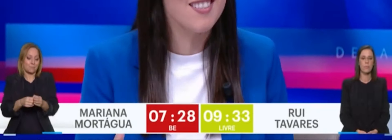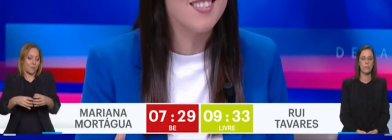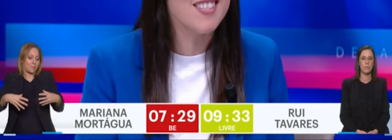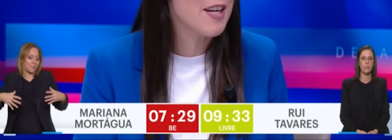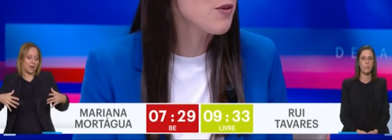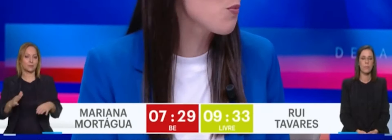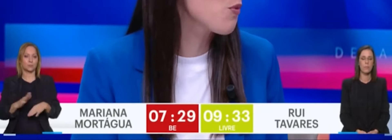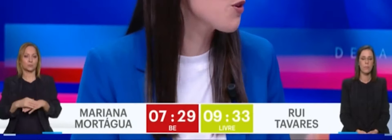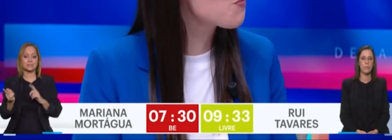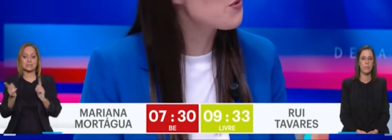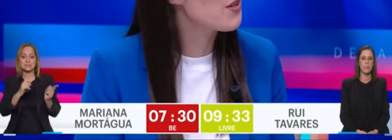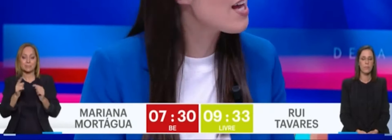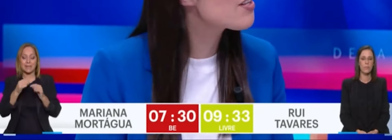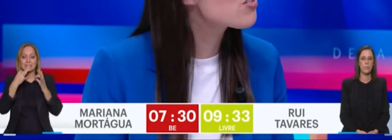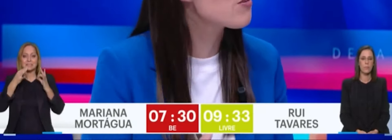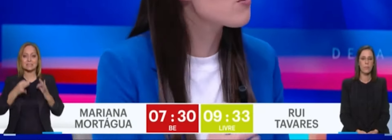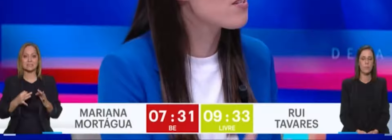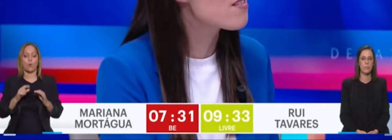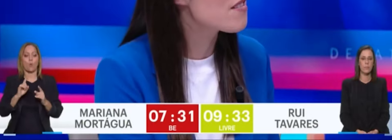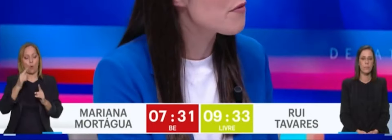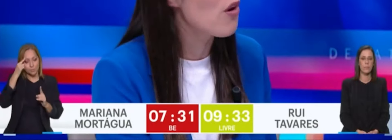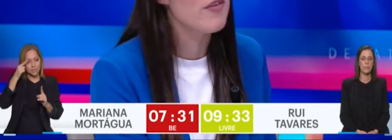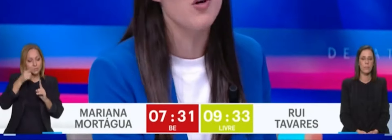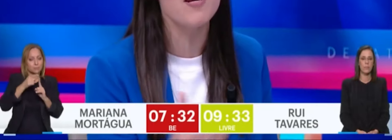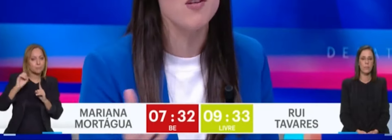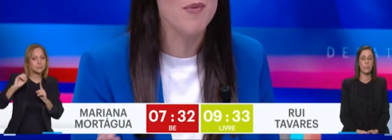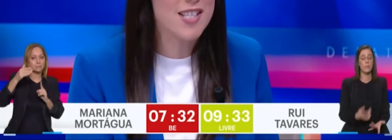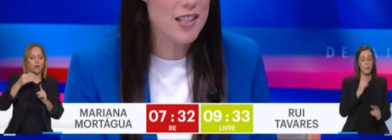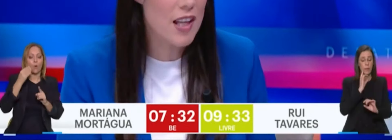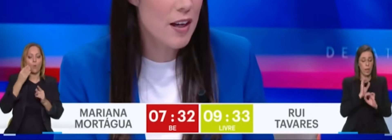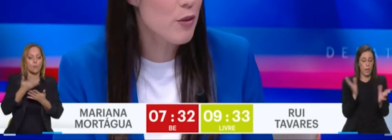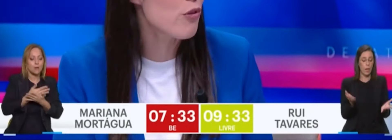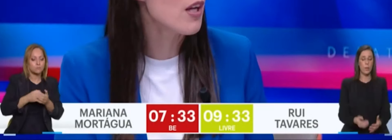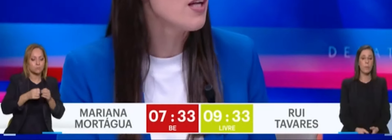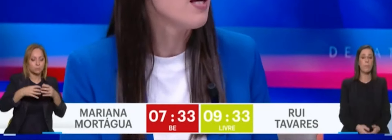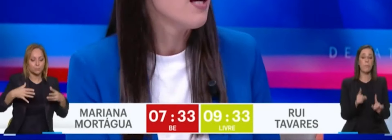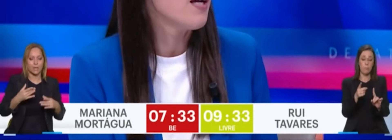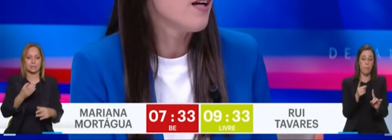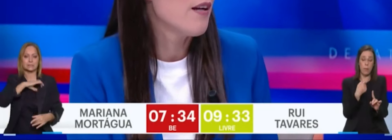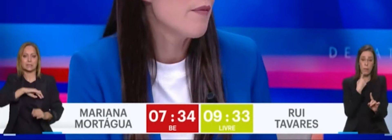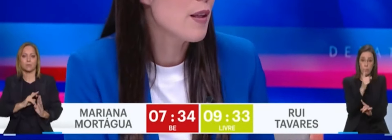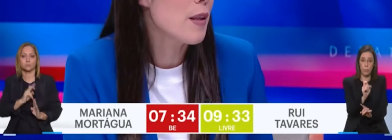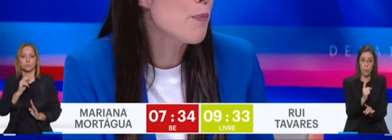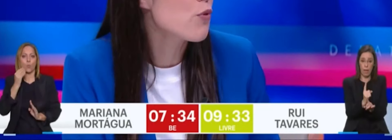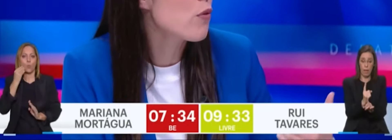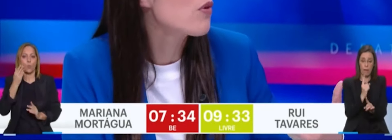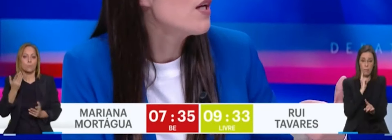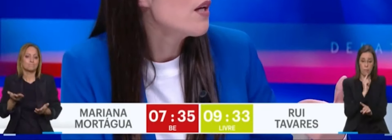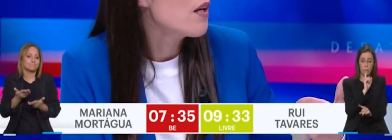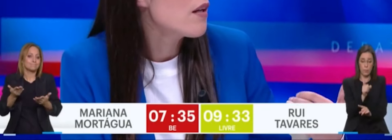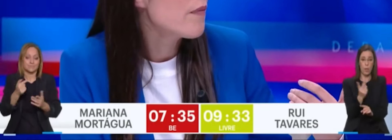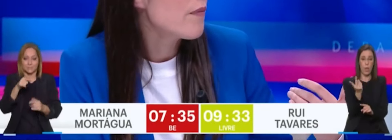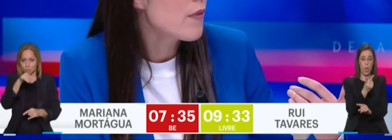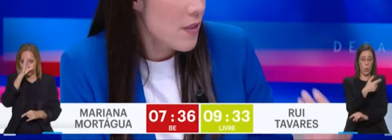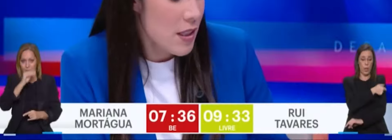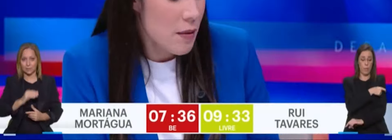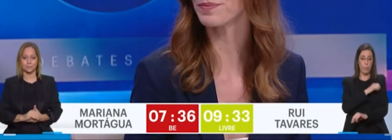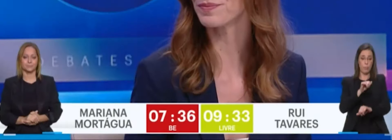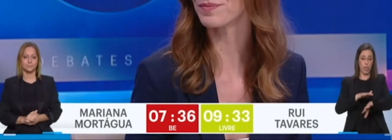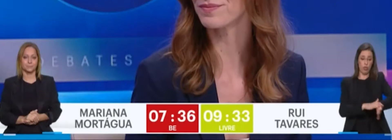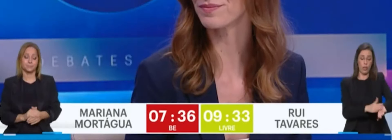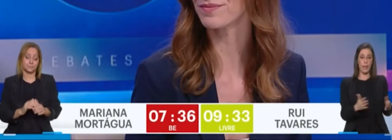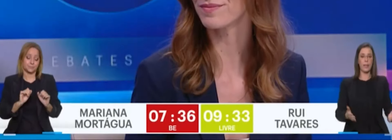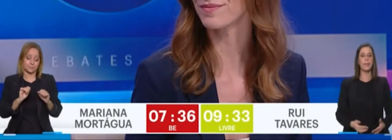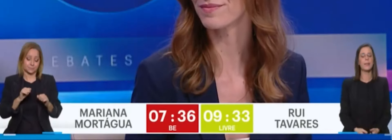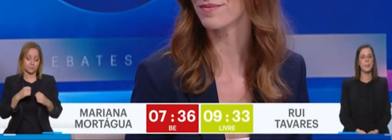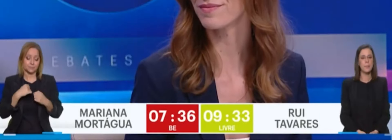debate sério sobre Quais são as prioridades que setores é que se desenvolvem como é que se aumenta salários que eu está já colocar essa questão a dois representantes da esquerda Sim